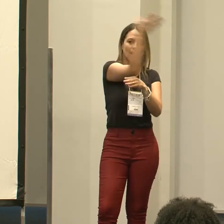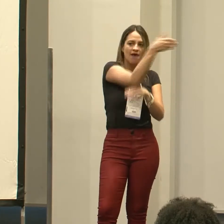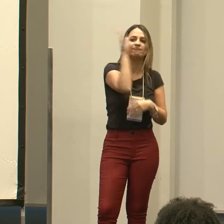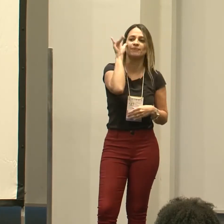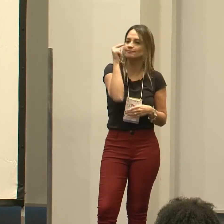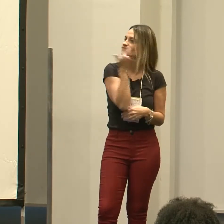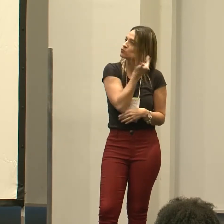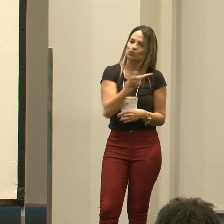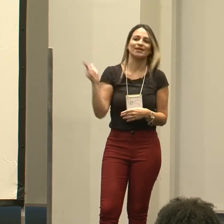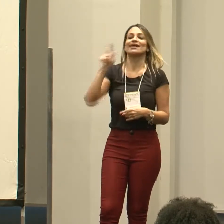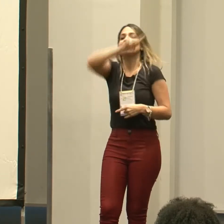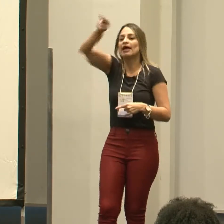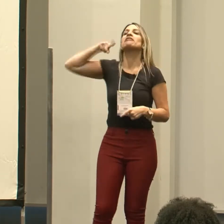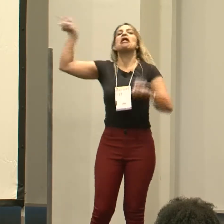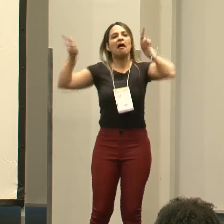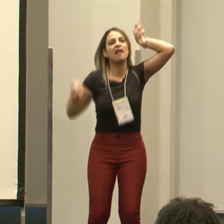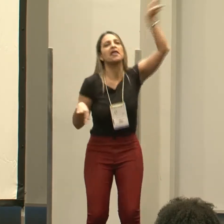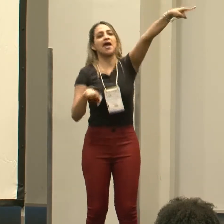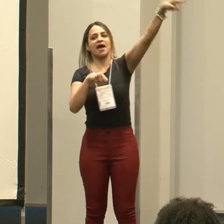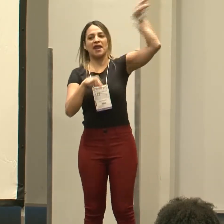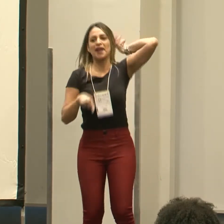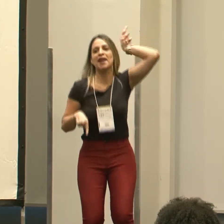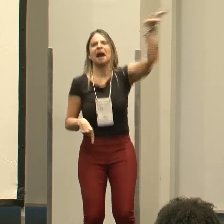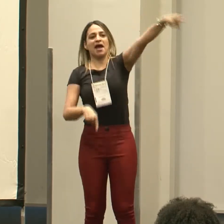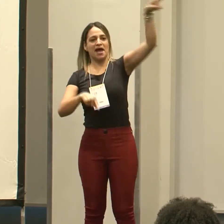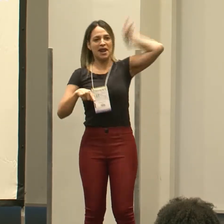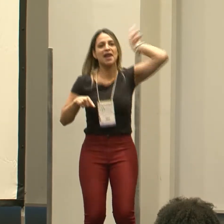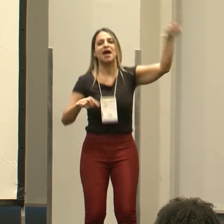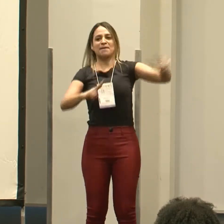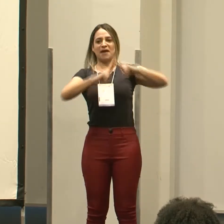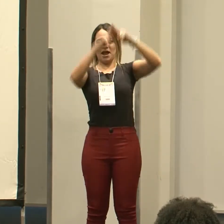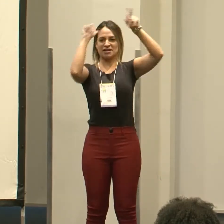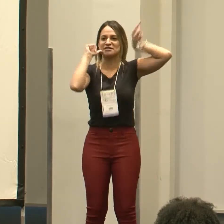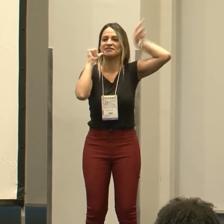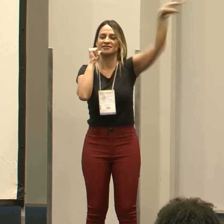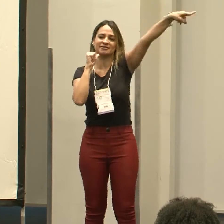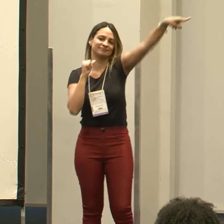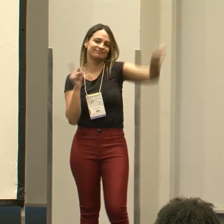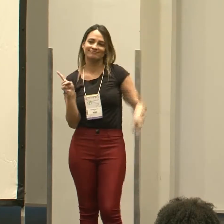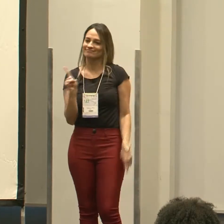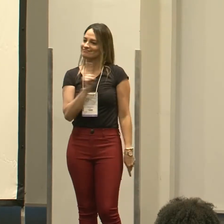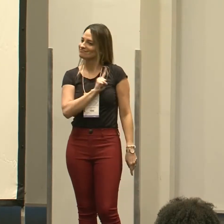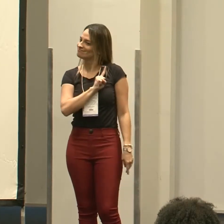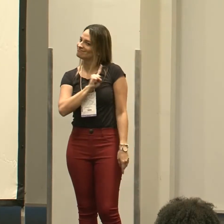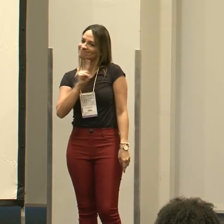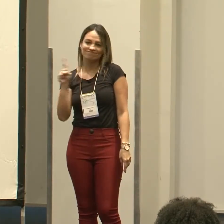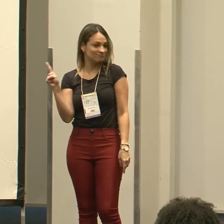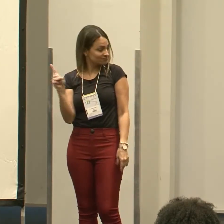encontramos registro lá na França que falem sobre a existência de UE no instituto.